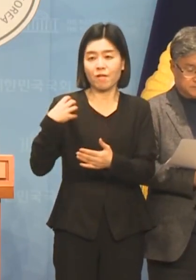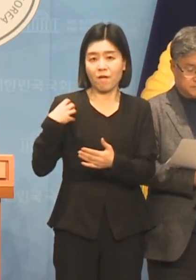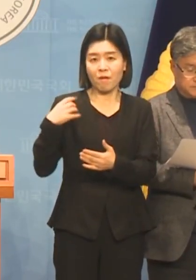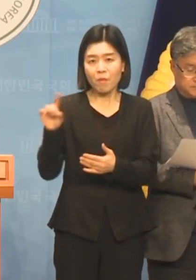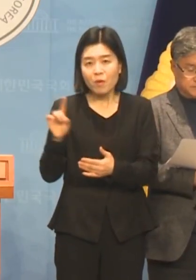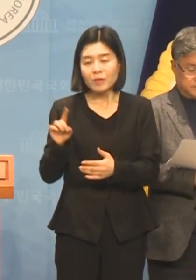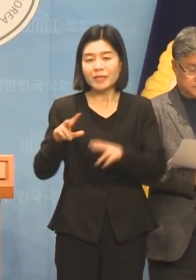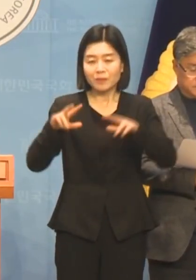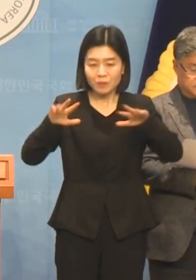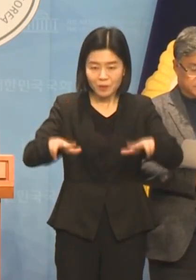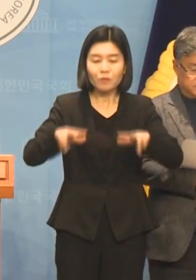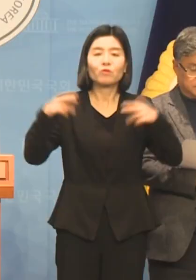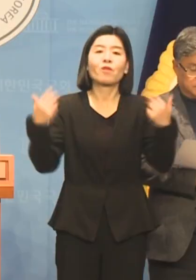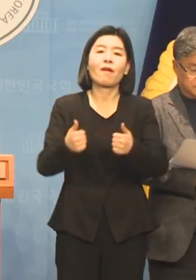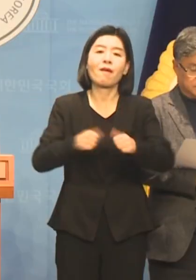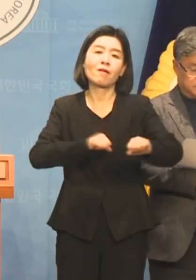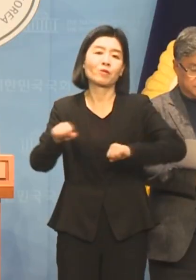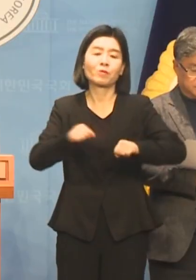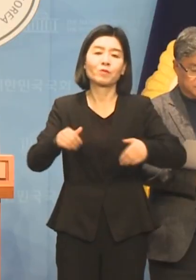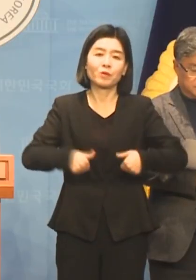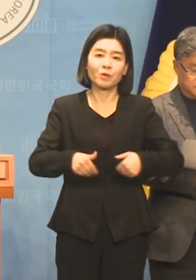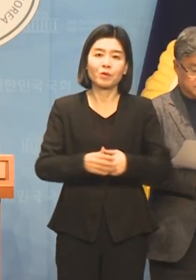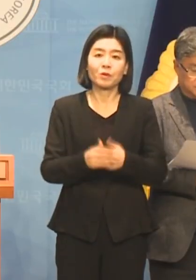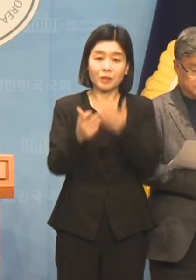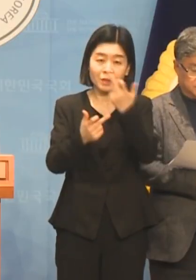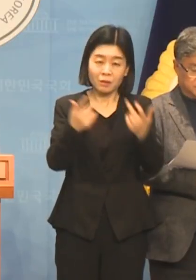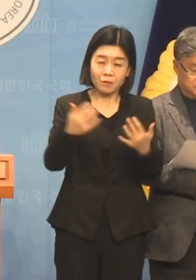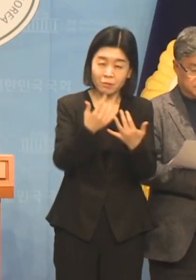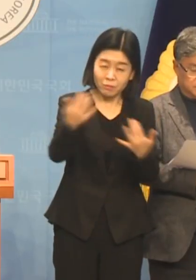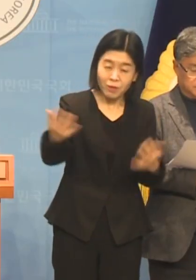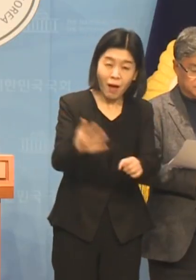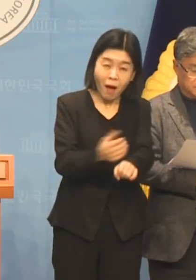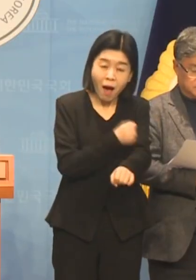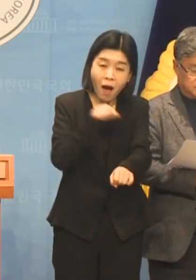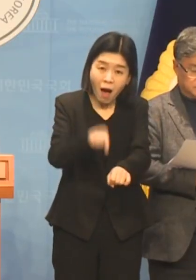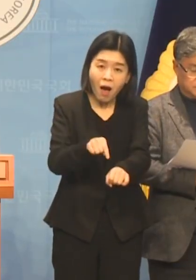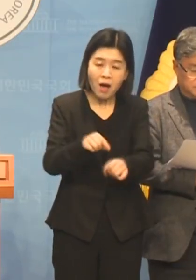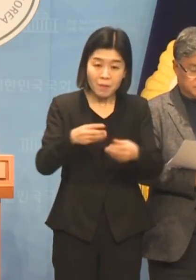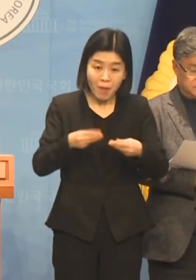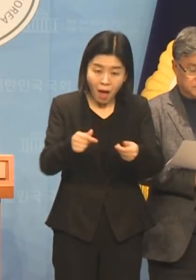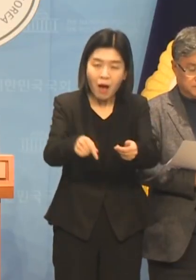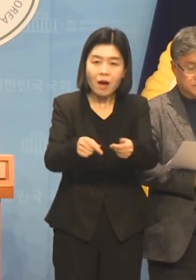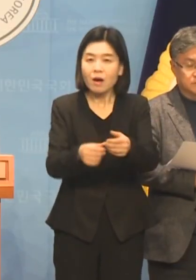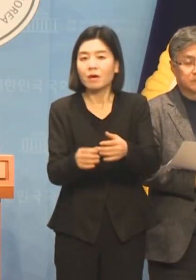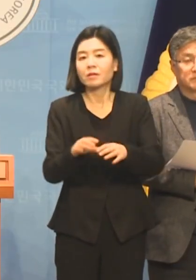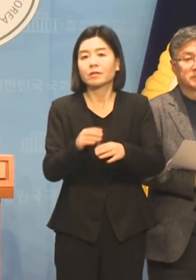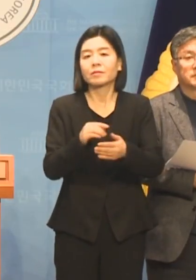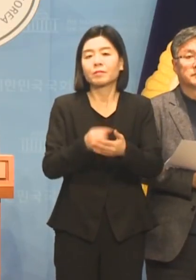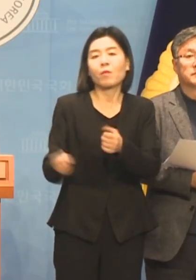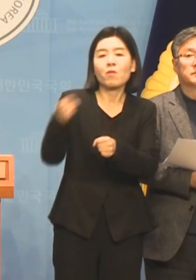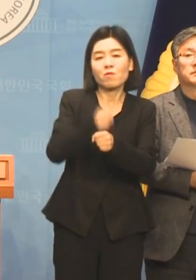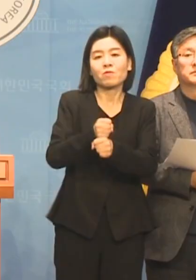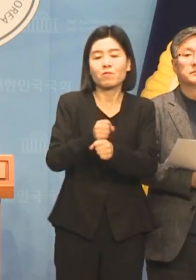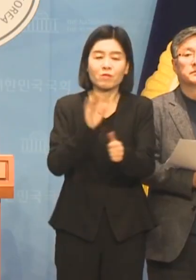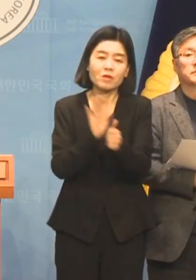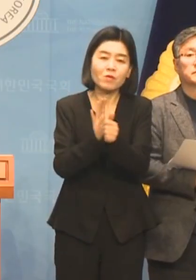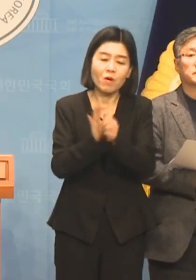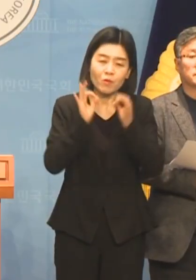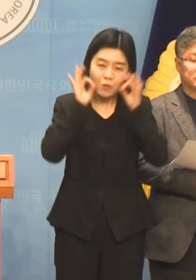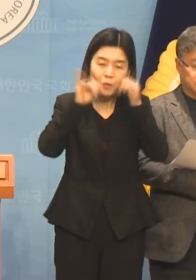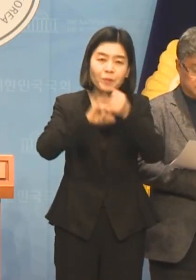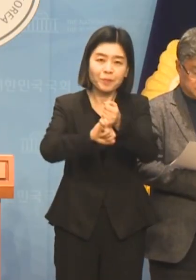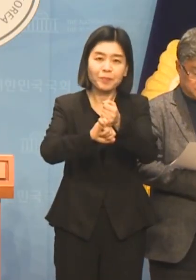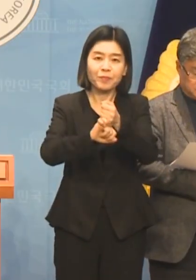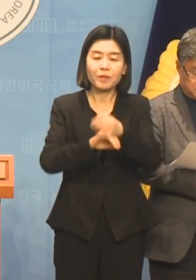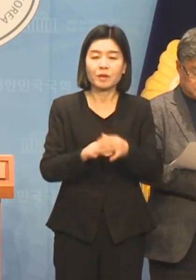행동해야 합니다. 역대급 산불 복구와 지원에 최선을 다하겠습니다. 국민 모두가 긴장